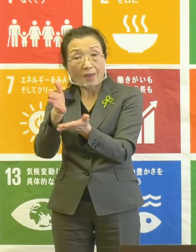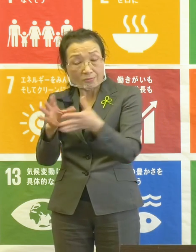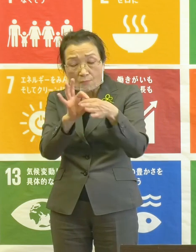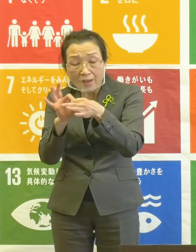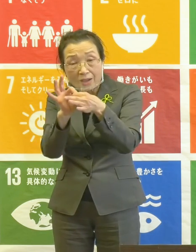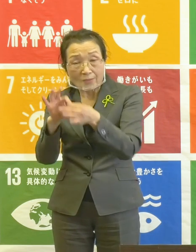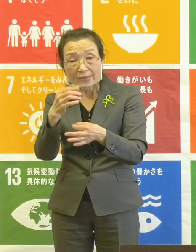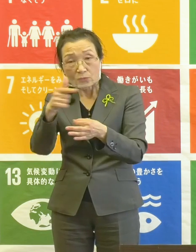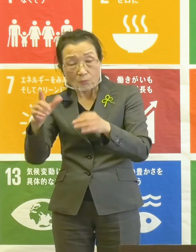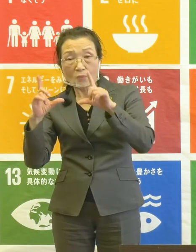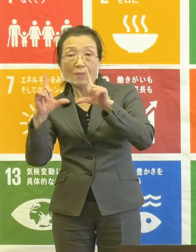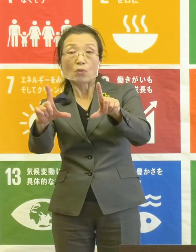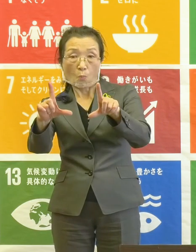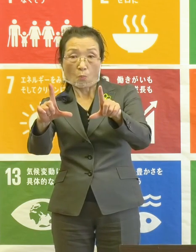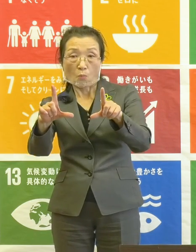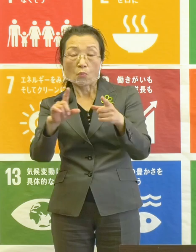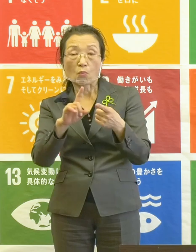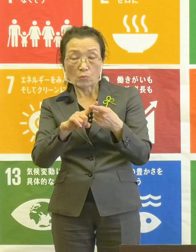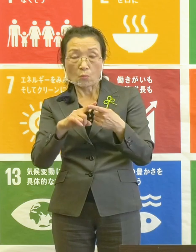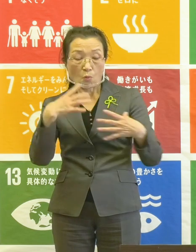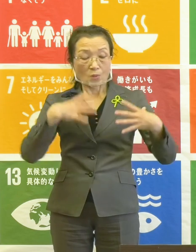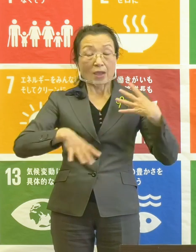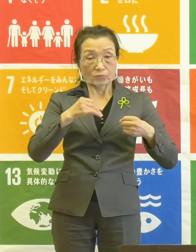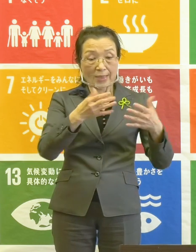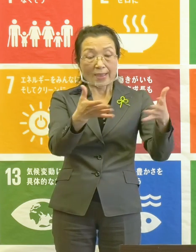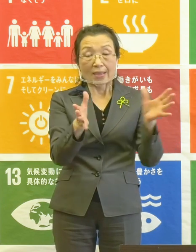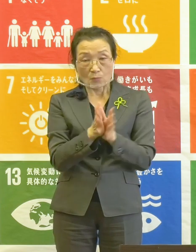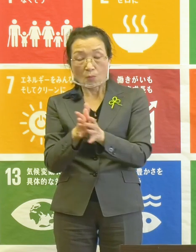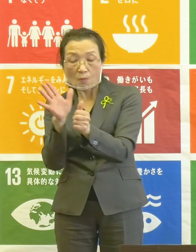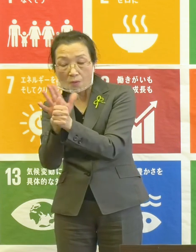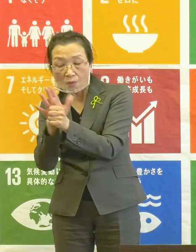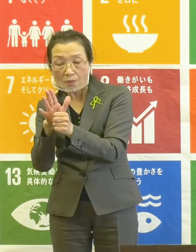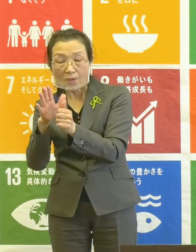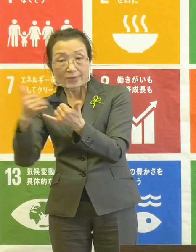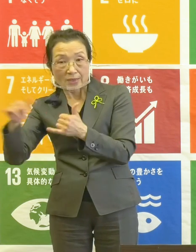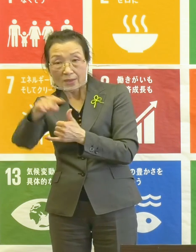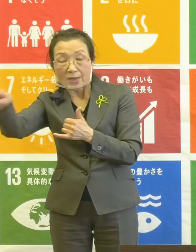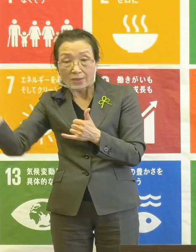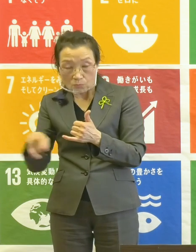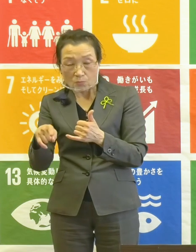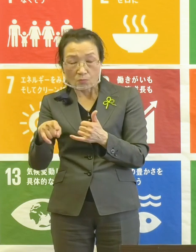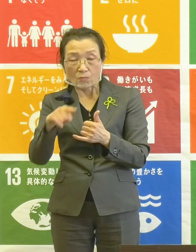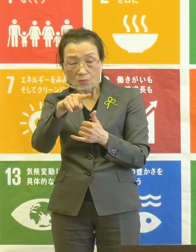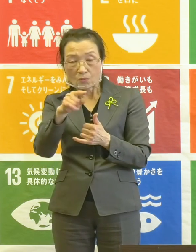わり等などの発表と、学生とコメンテーターによる気候変動影響への